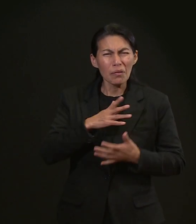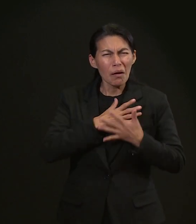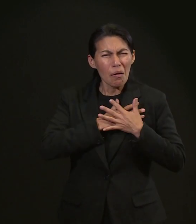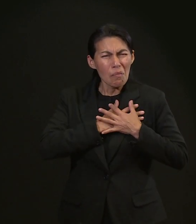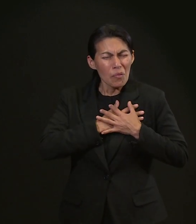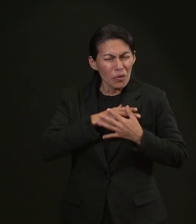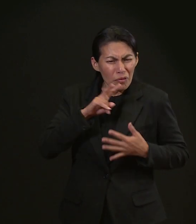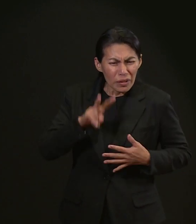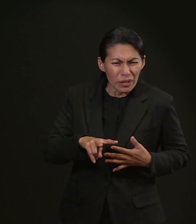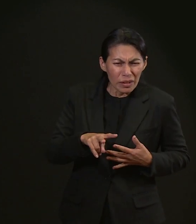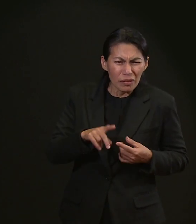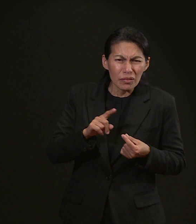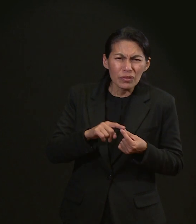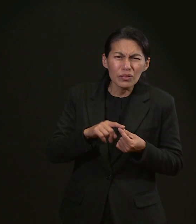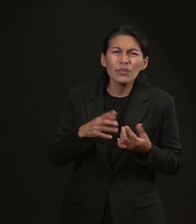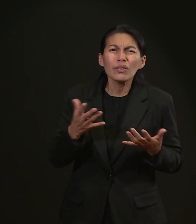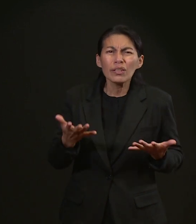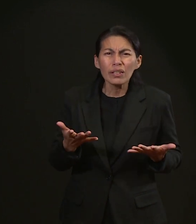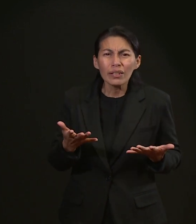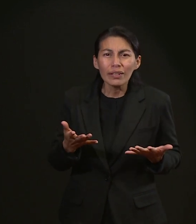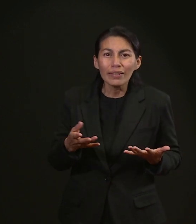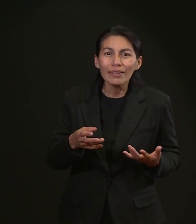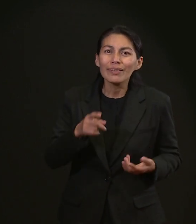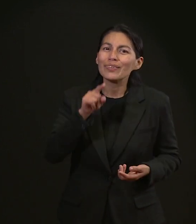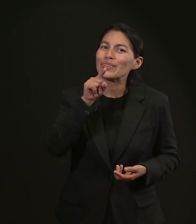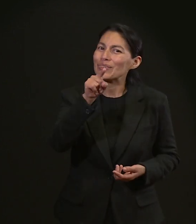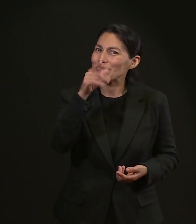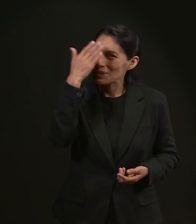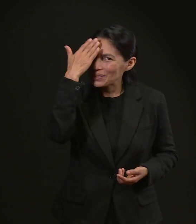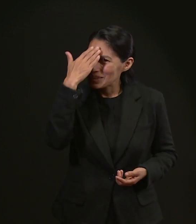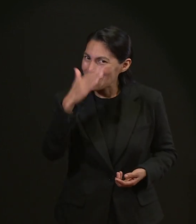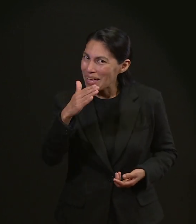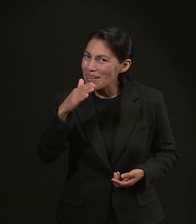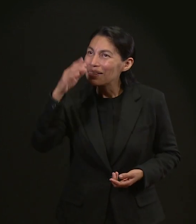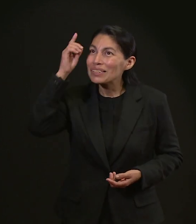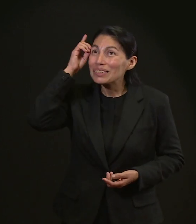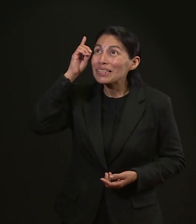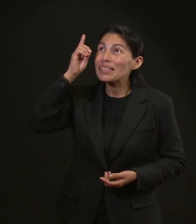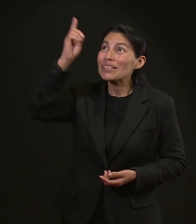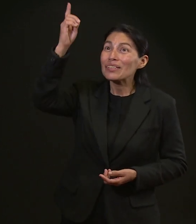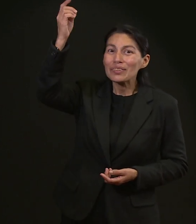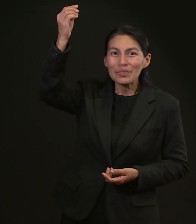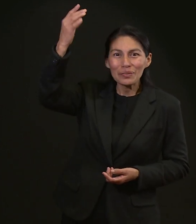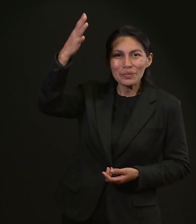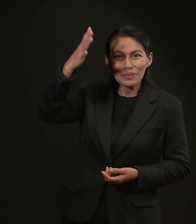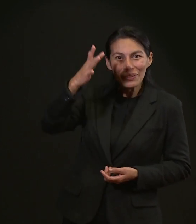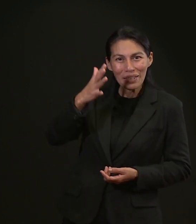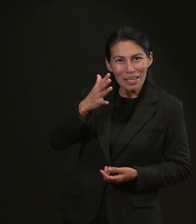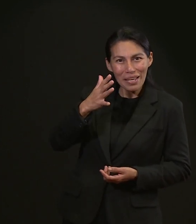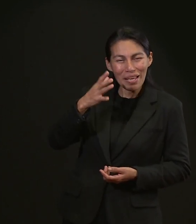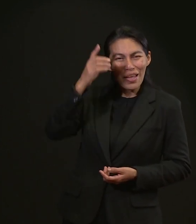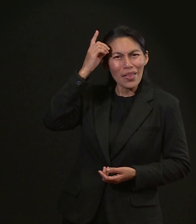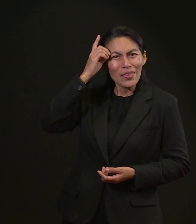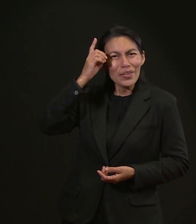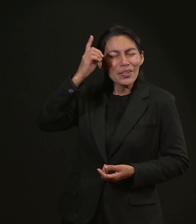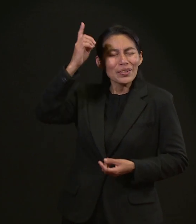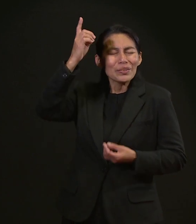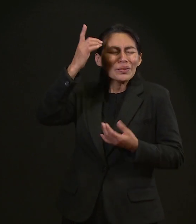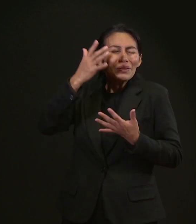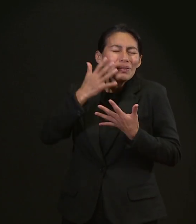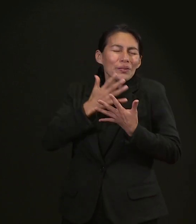dónde viene el amor verdadero si lo adivinaste viene de dios porque dios es amor